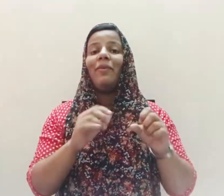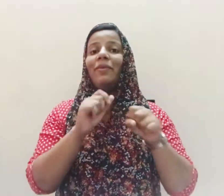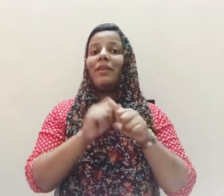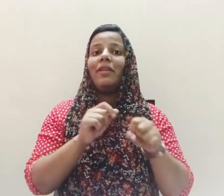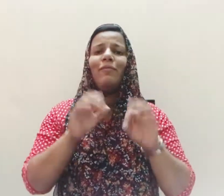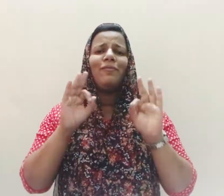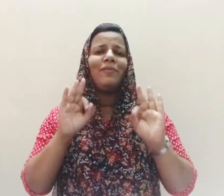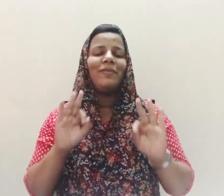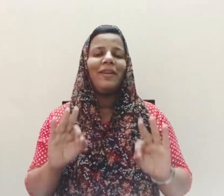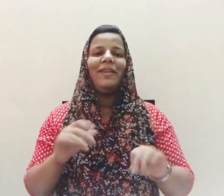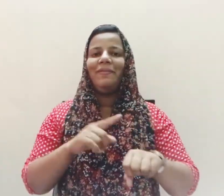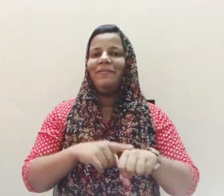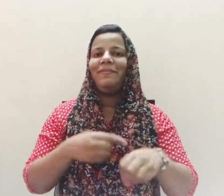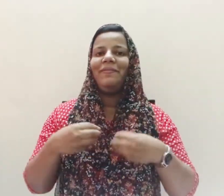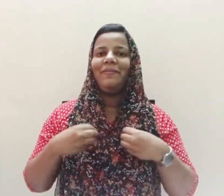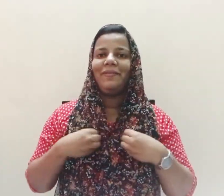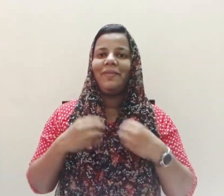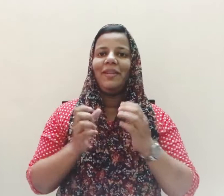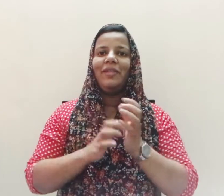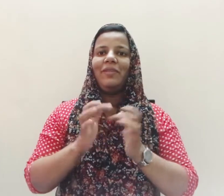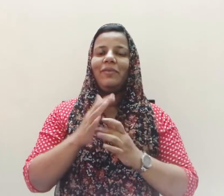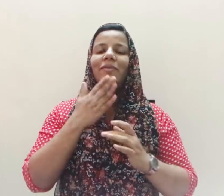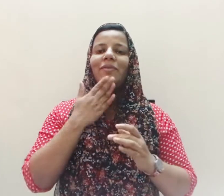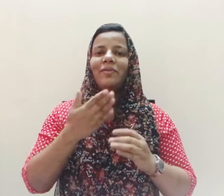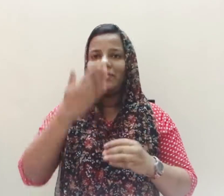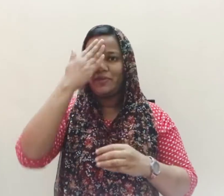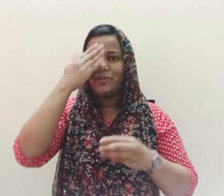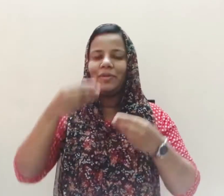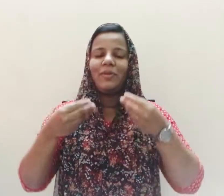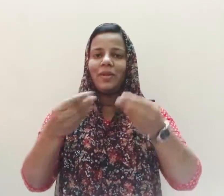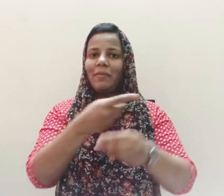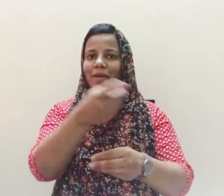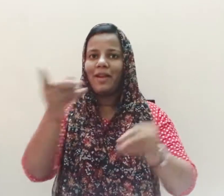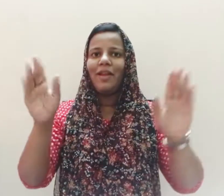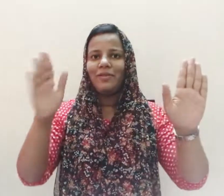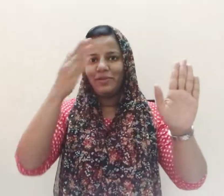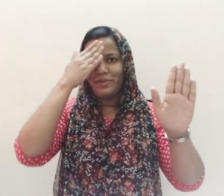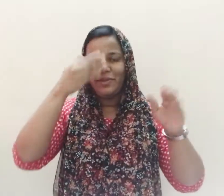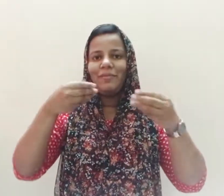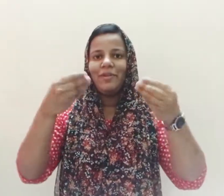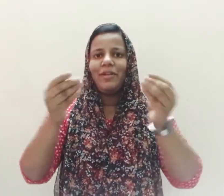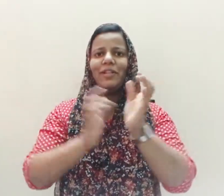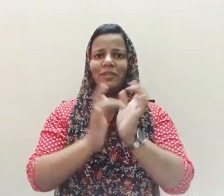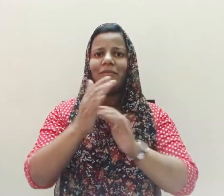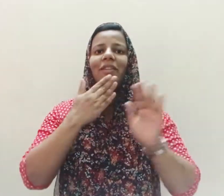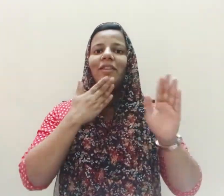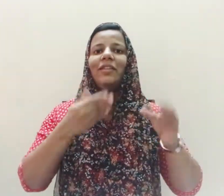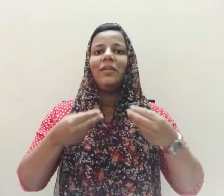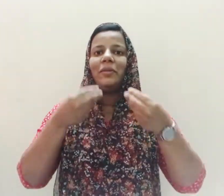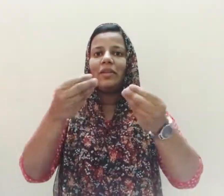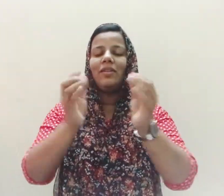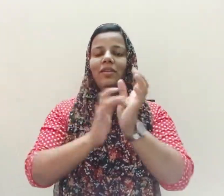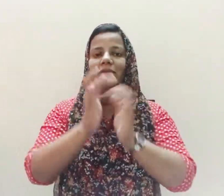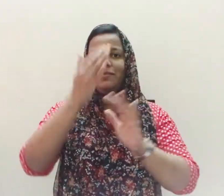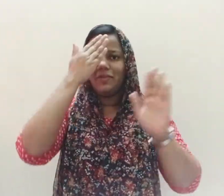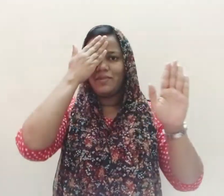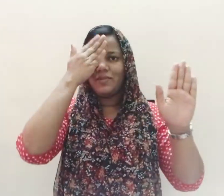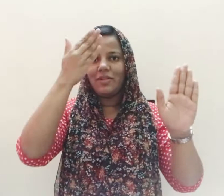നല്ല സാവകാശത്തിനായിട്ട് നമുക്ക് നന്ദിയോടെ സ്തോത്രം ചെയ്യാം. കരങ്ങളെയൊക്കെ ഉയർത്തിയിട്ട് കർത്താവിന് നന്ദി പറഞ്ഞ്, കരങ്ങളെയൊക്കെ ഉയർത്തിയിട്ട് സ്തോത്രം പറഞ്ഞ് ഈ പകൽക്കാലം